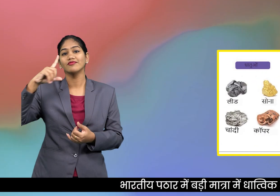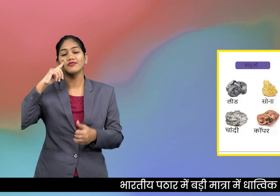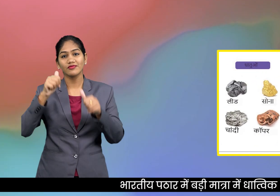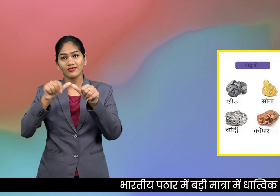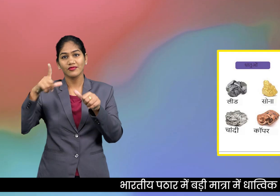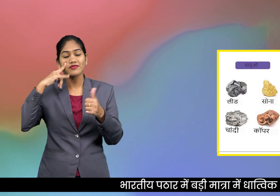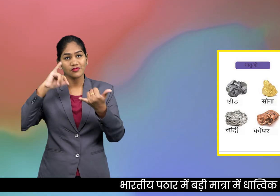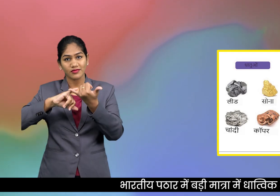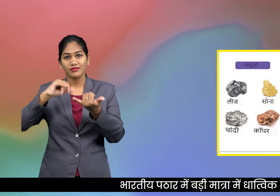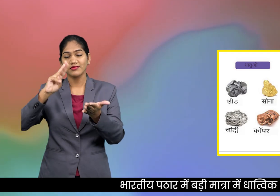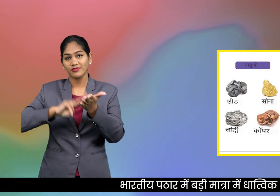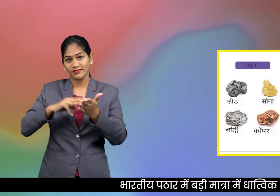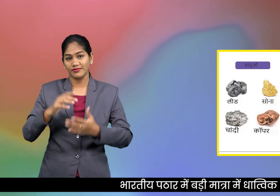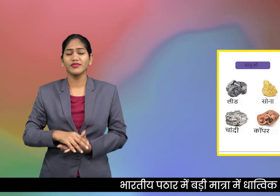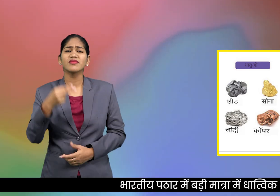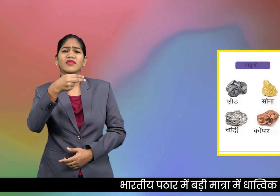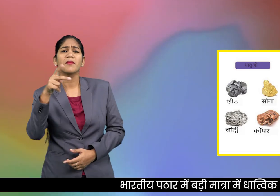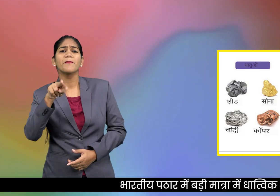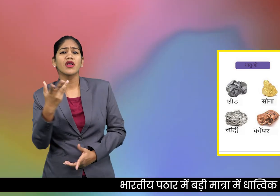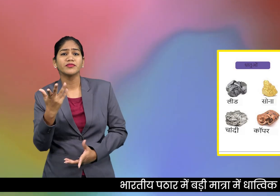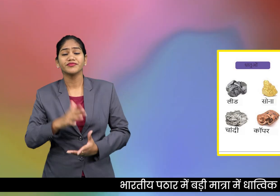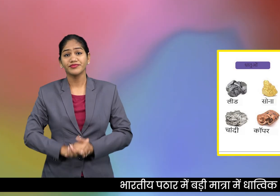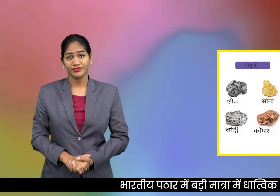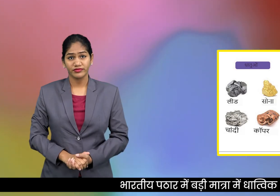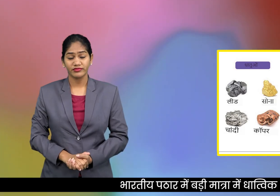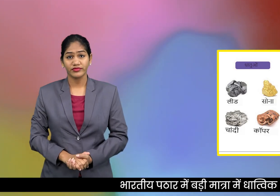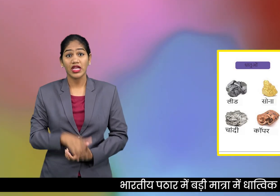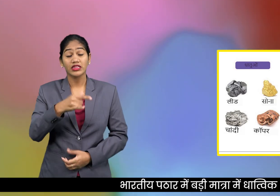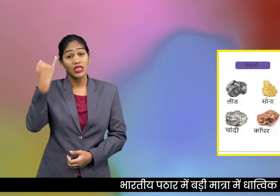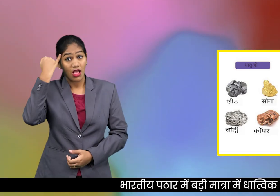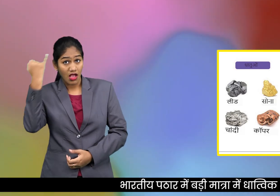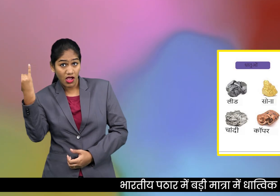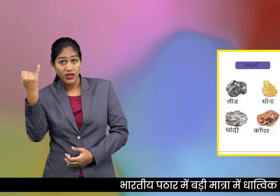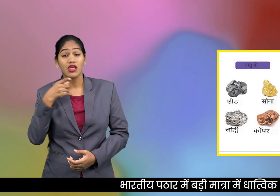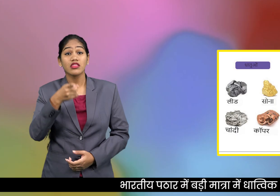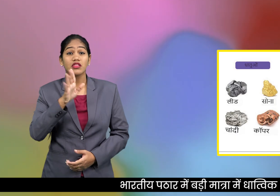भारतीय पठार में बड़ी मात्रा में धात्विक और